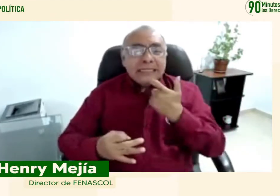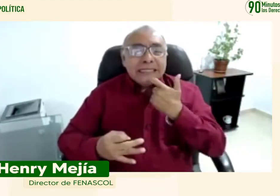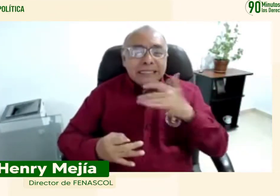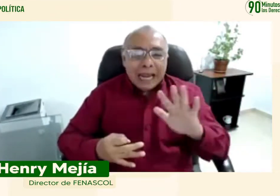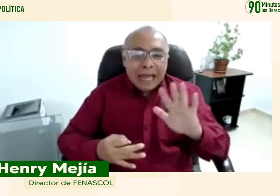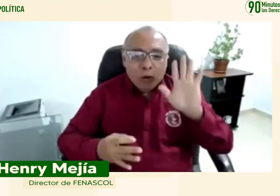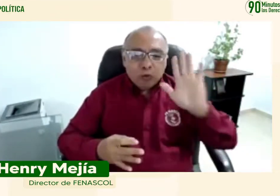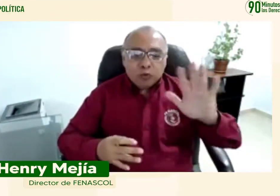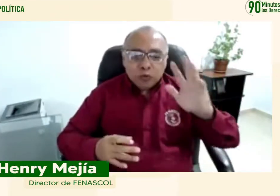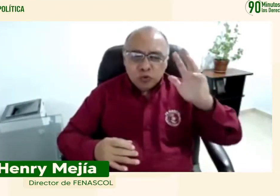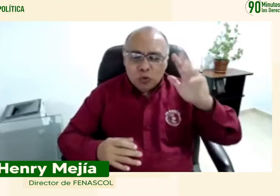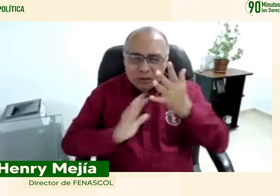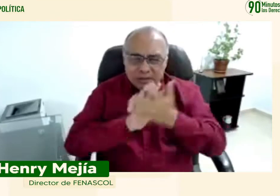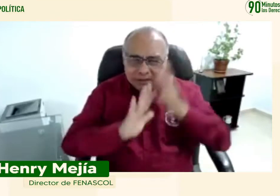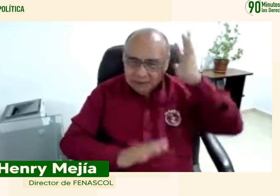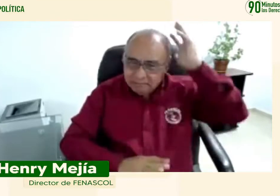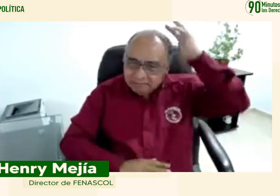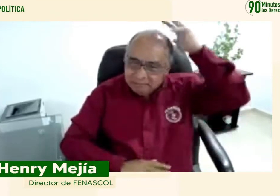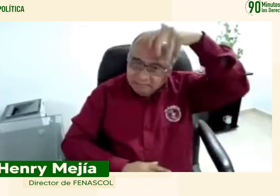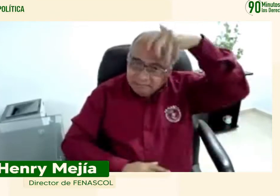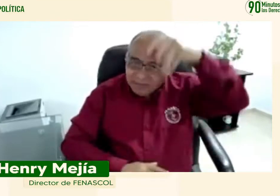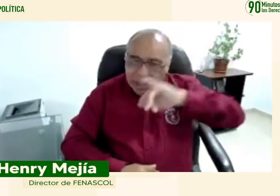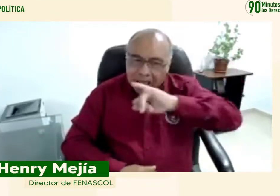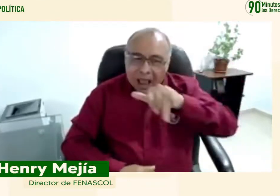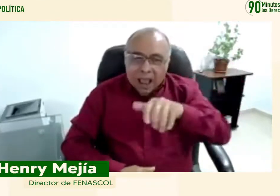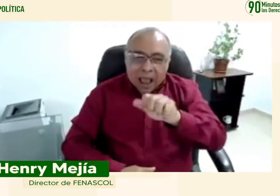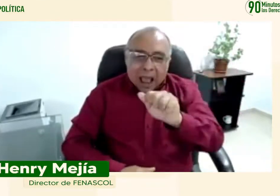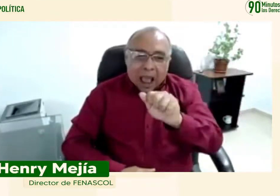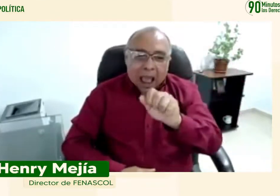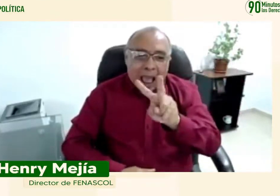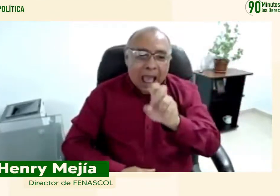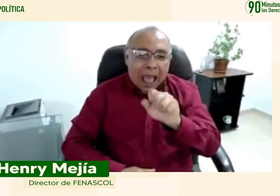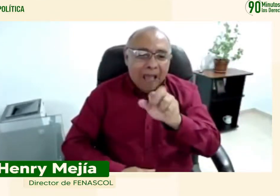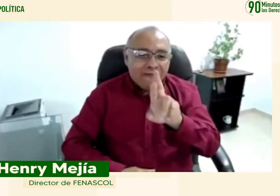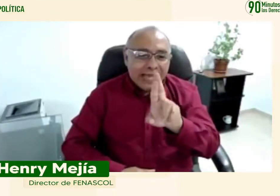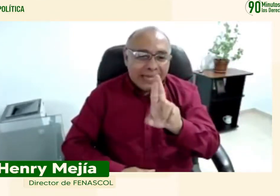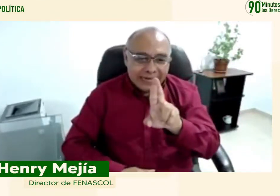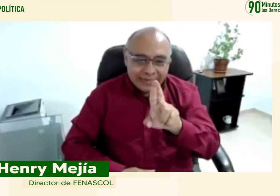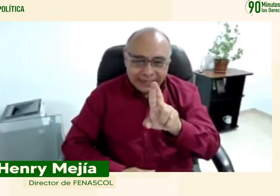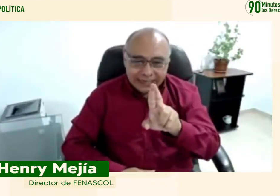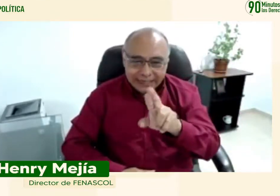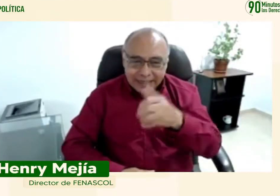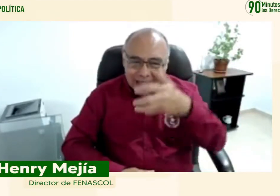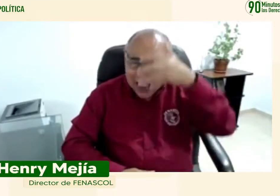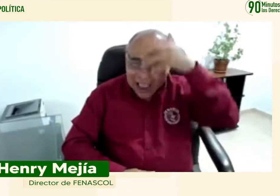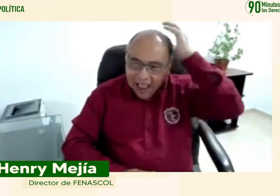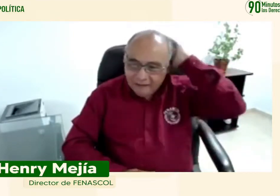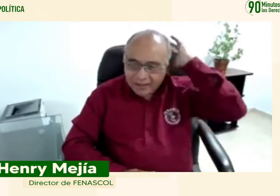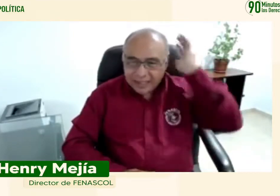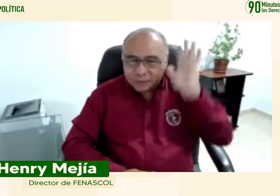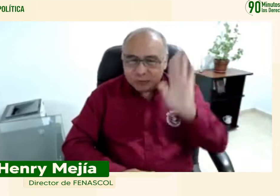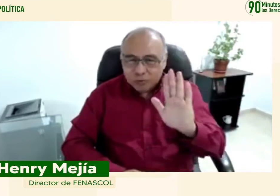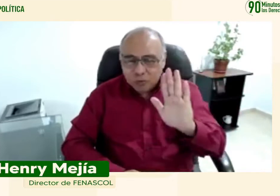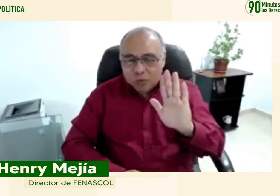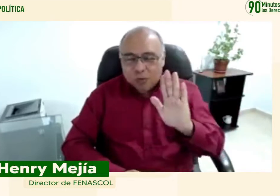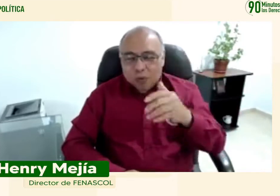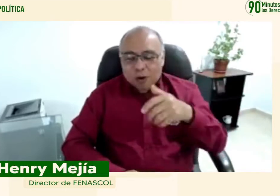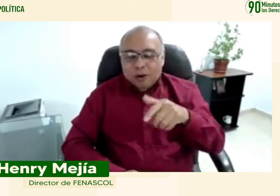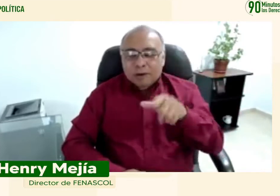chaos ha estado también la persona de sincelejo que esté su seña y su nombre es javier javier también